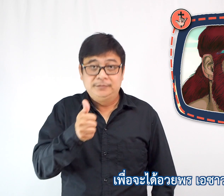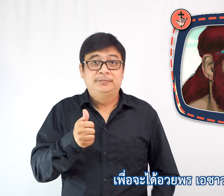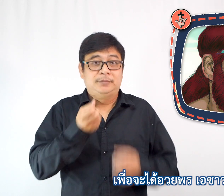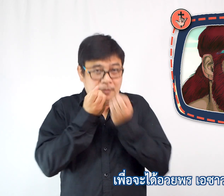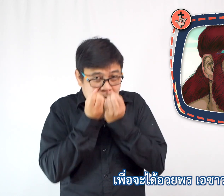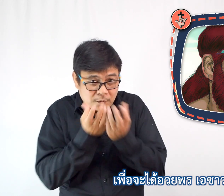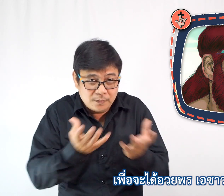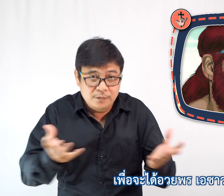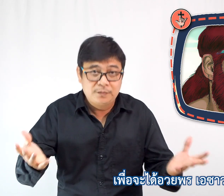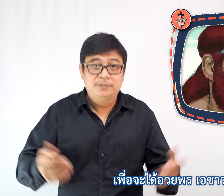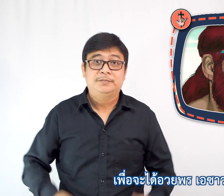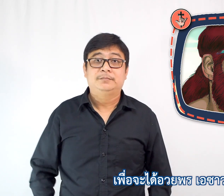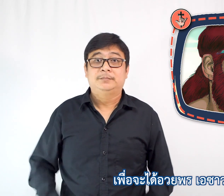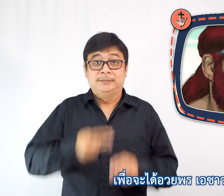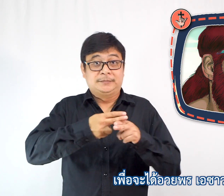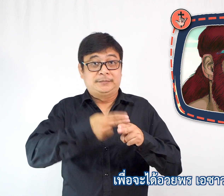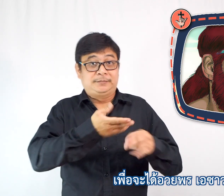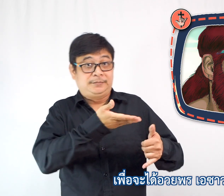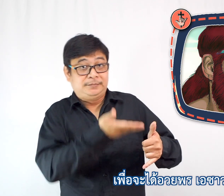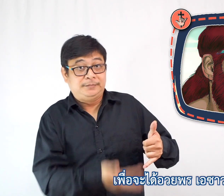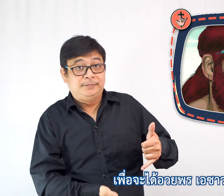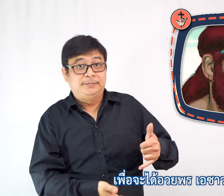เพื่อจะได้อวยพรเอซาว